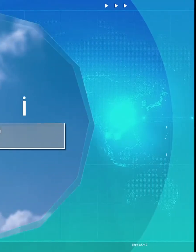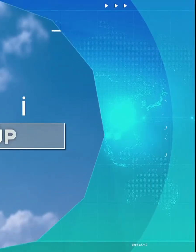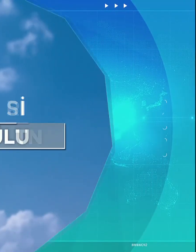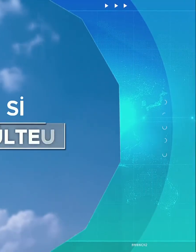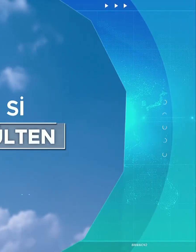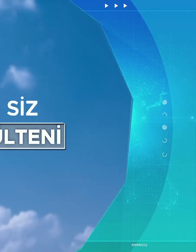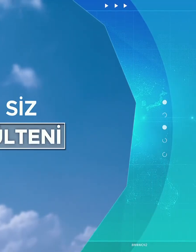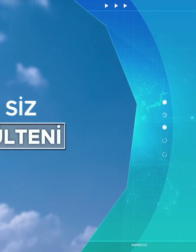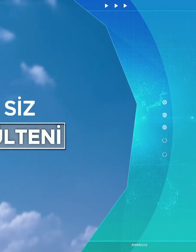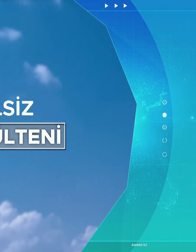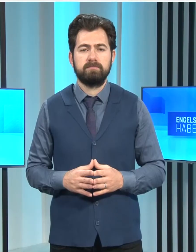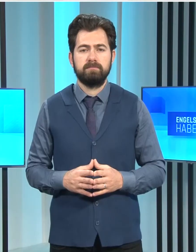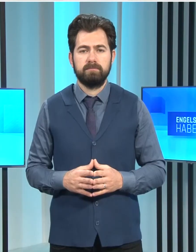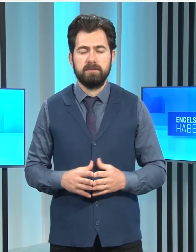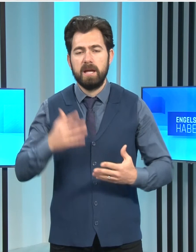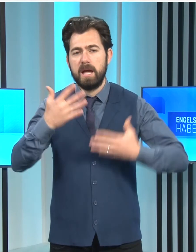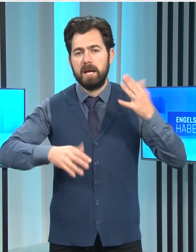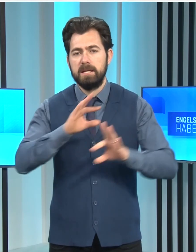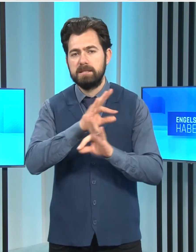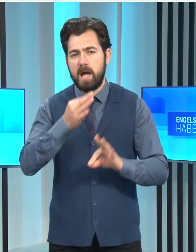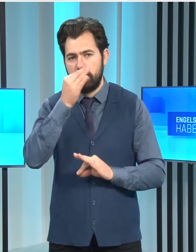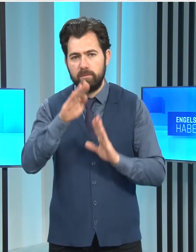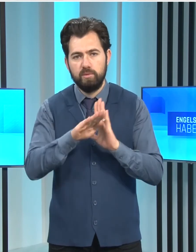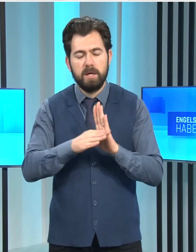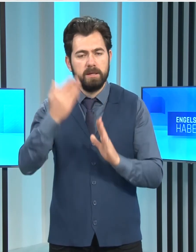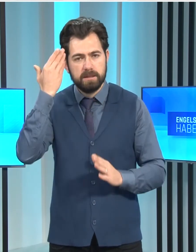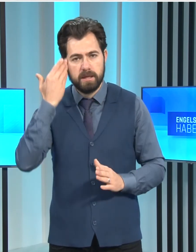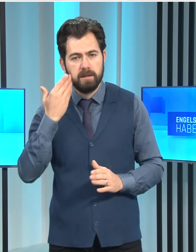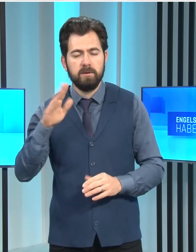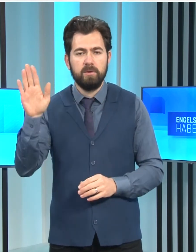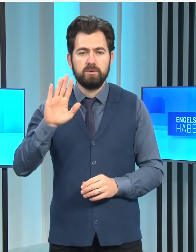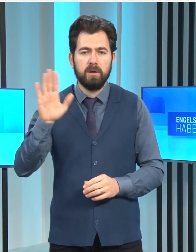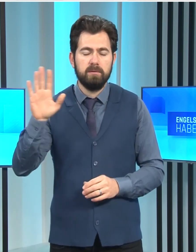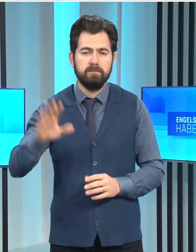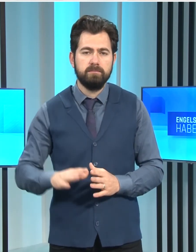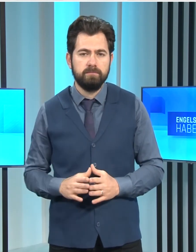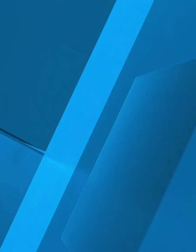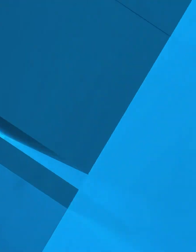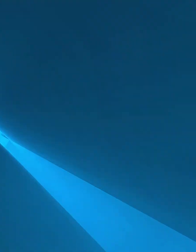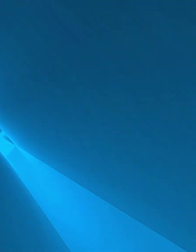Engelsiz Haber Bülteni'ni izlediniz. Hoşça kalın.